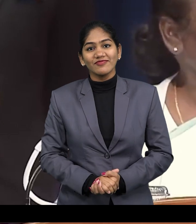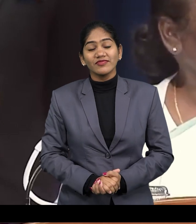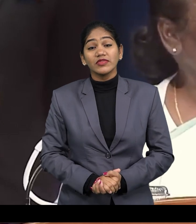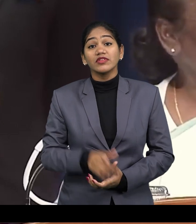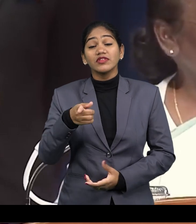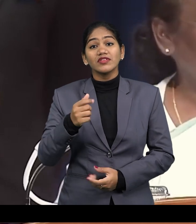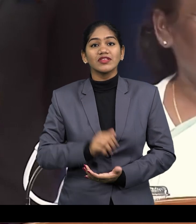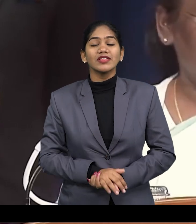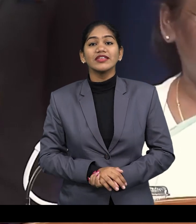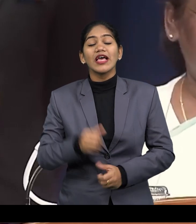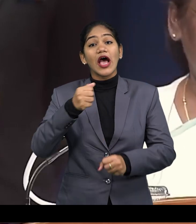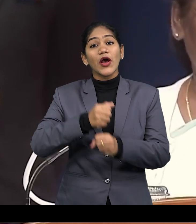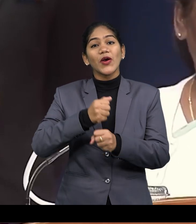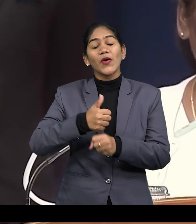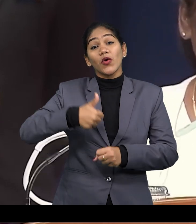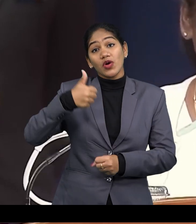రాష్ట్రాల గవర్నర్లు,